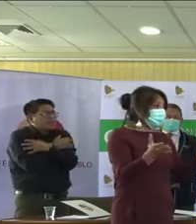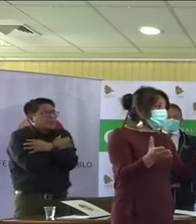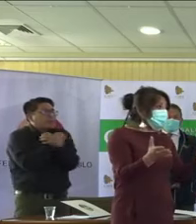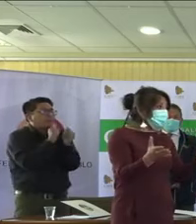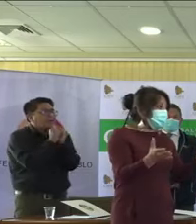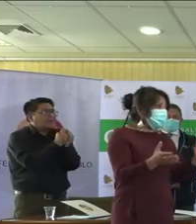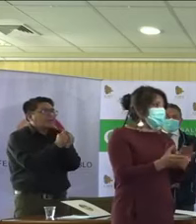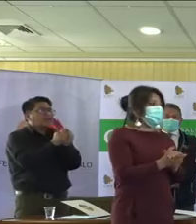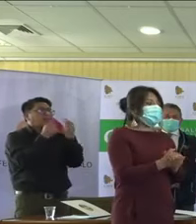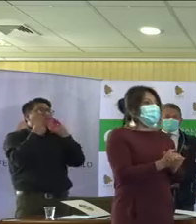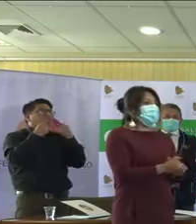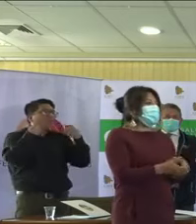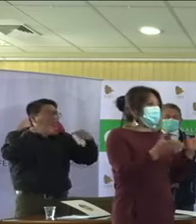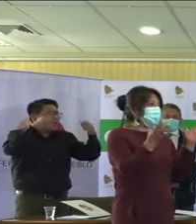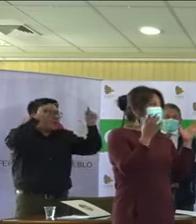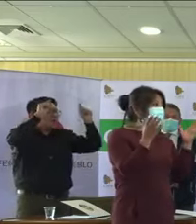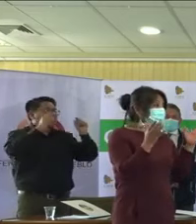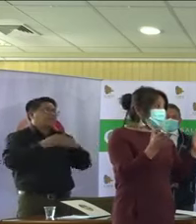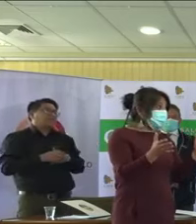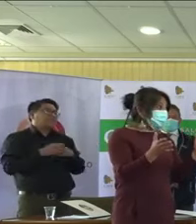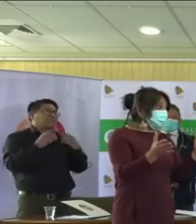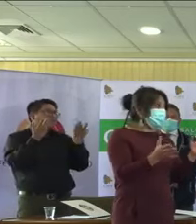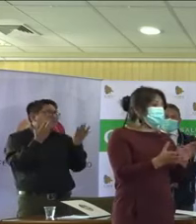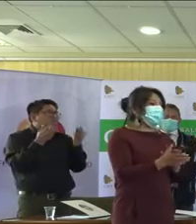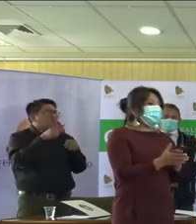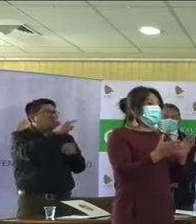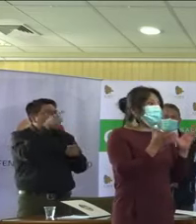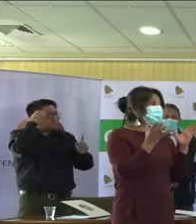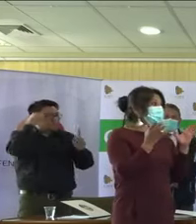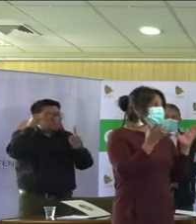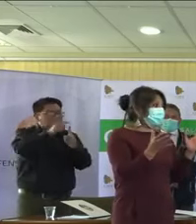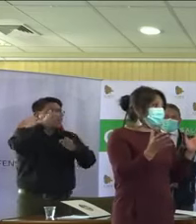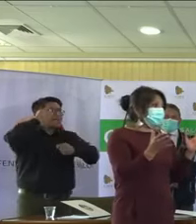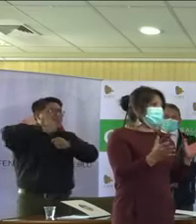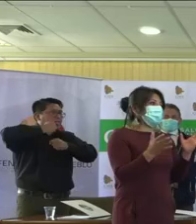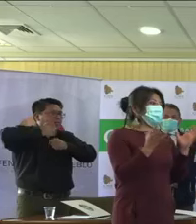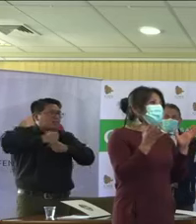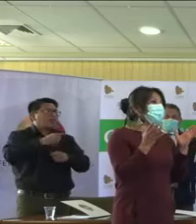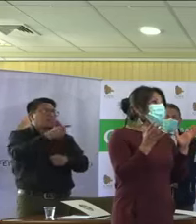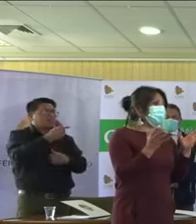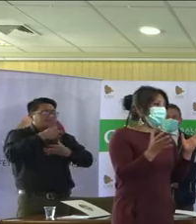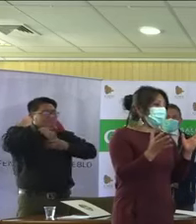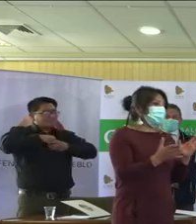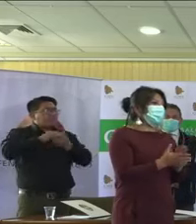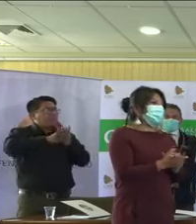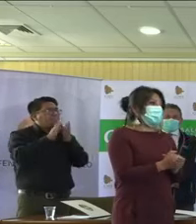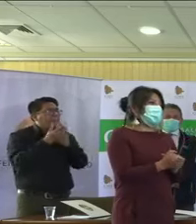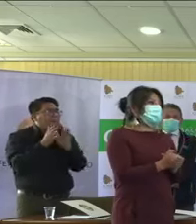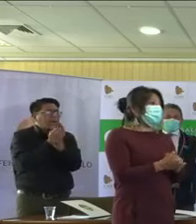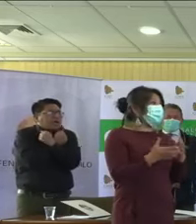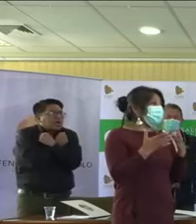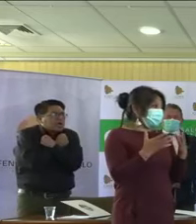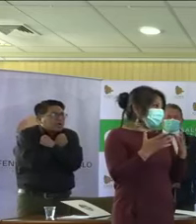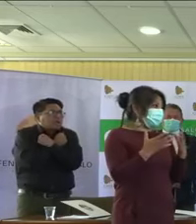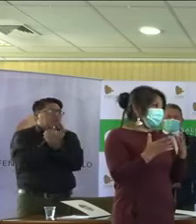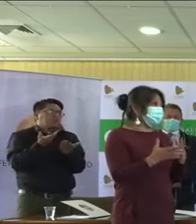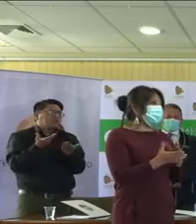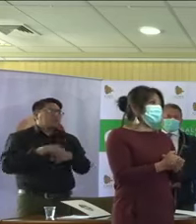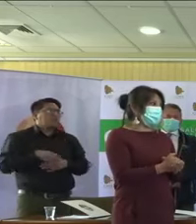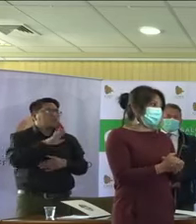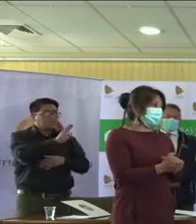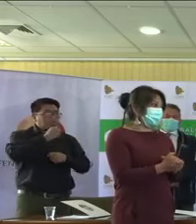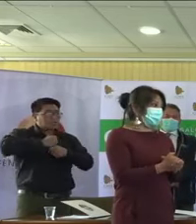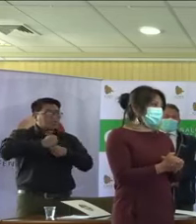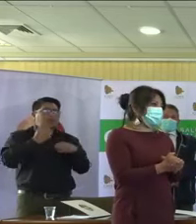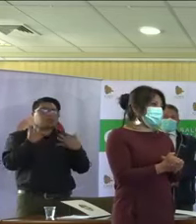mucho éxito, mucha coherencia, mucha paz y mucho amor para tan loable trabajo